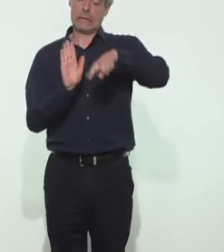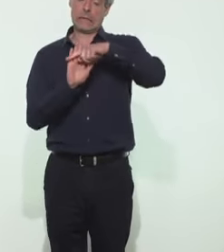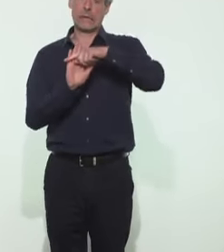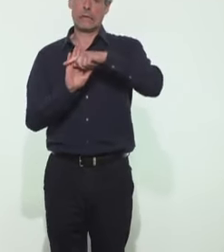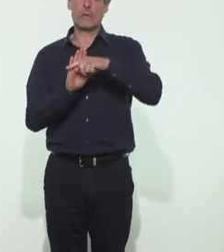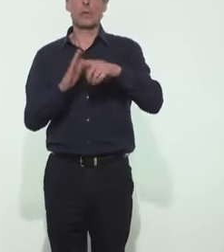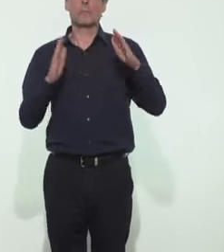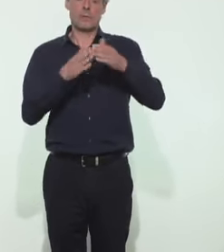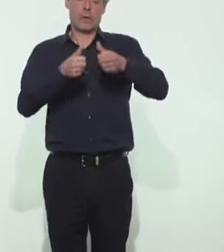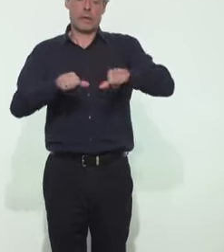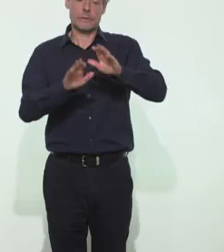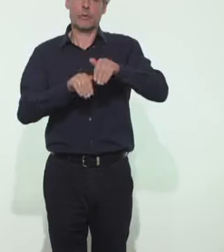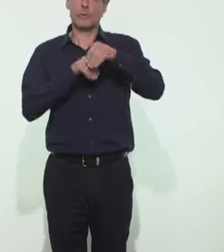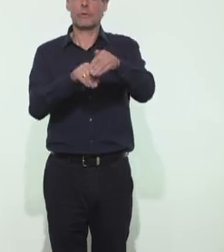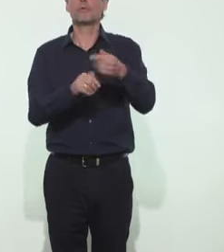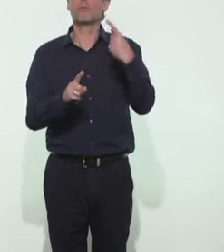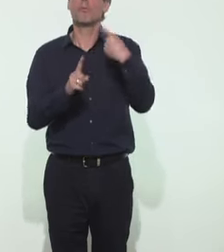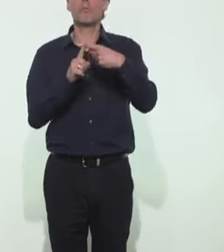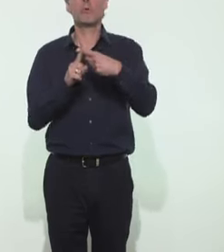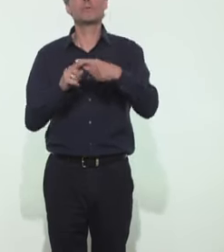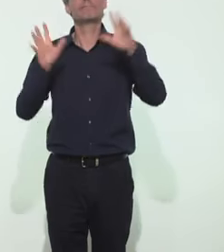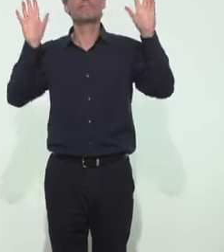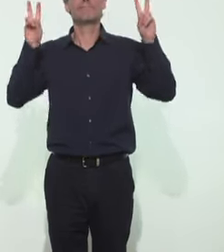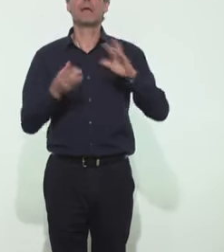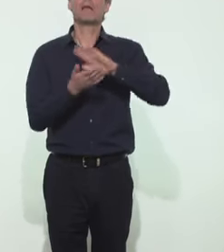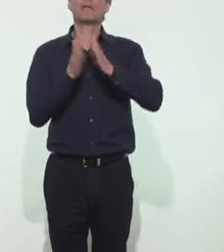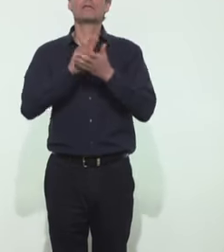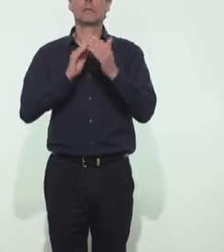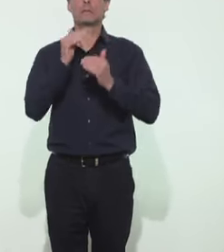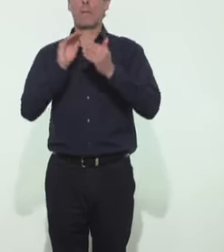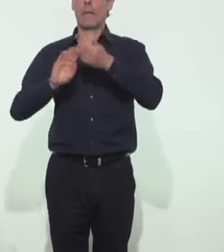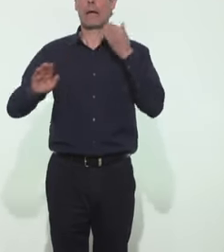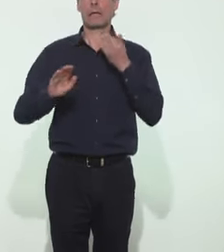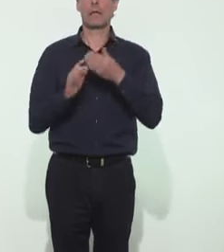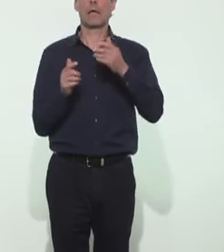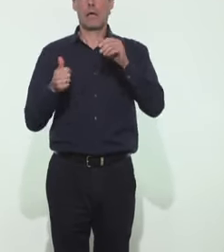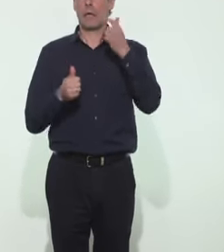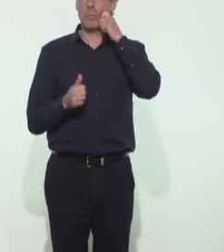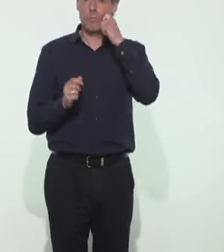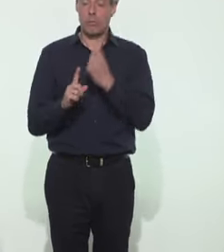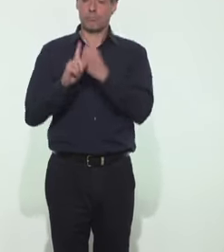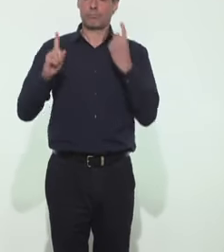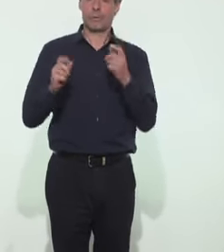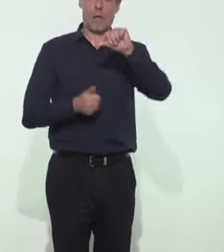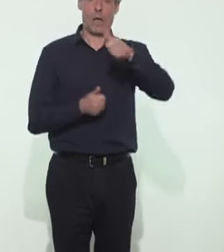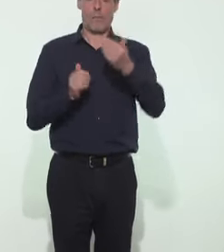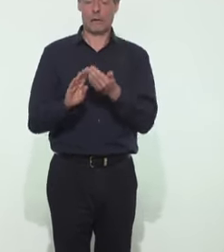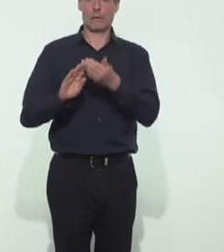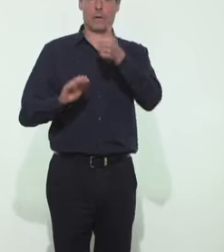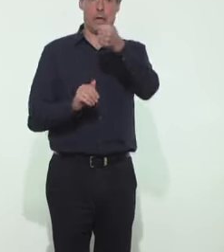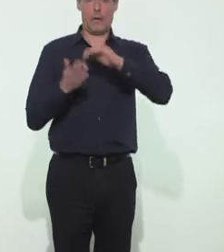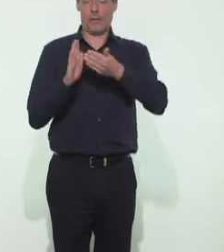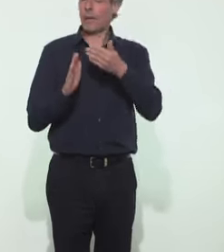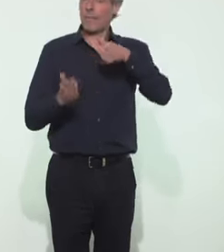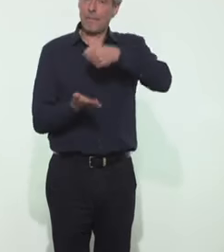et de poursuivre l'application rigoureuse des gestes barrières et de la distance physique entre individus cette fameuse distance d'au moins 1